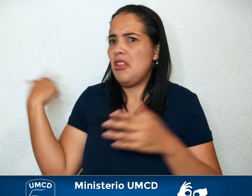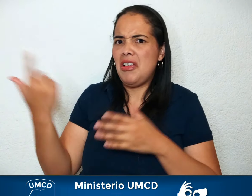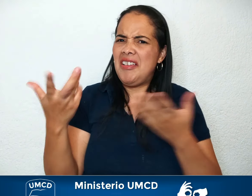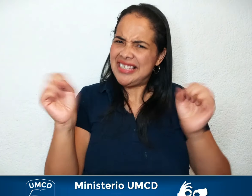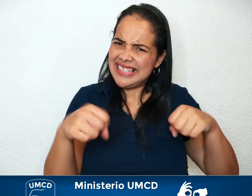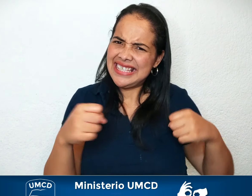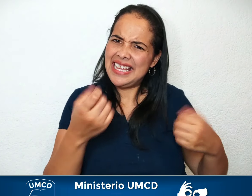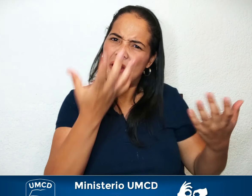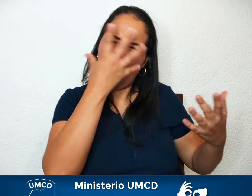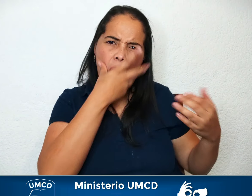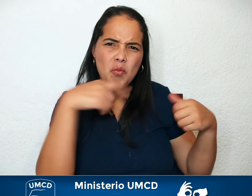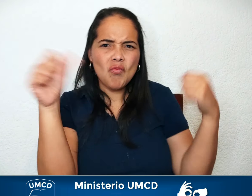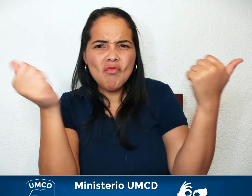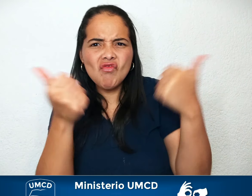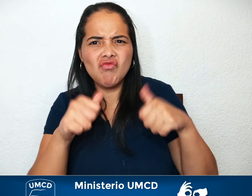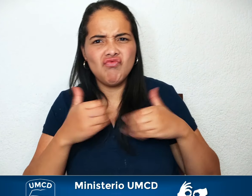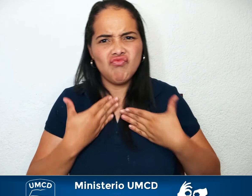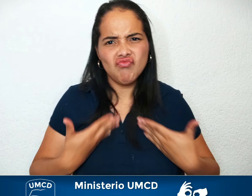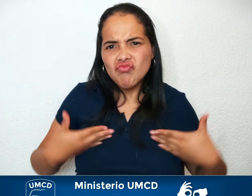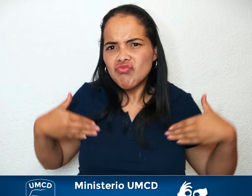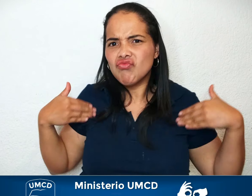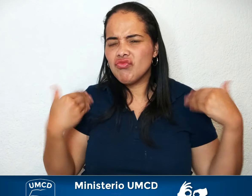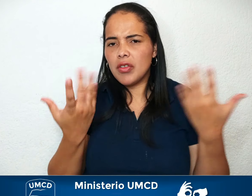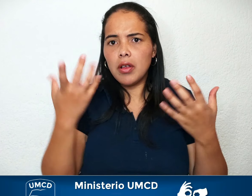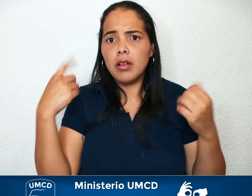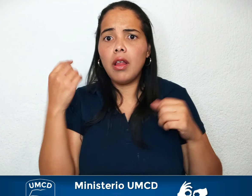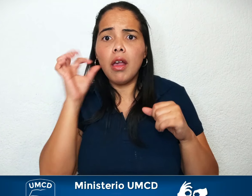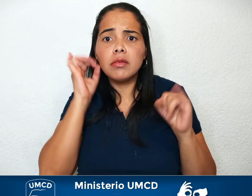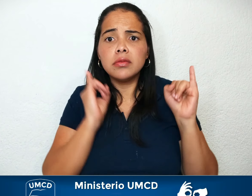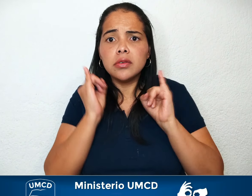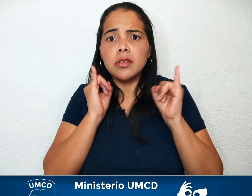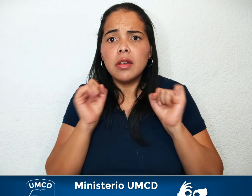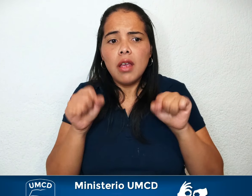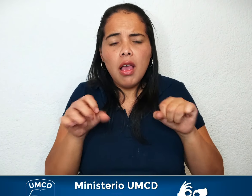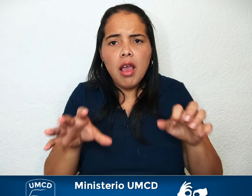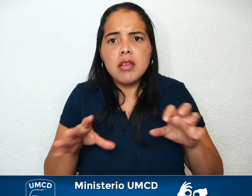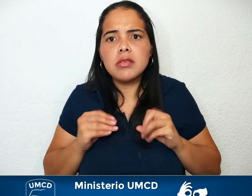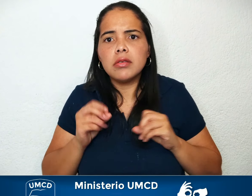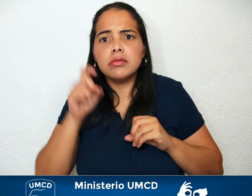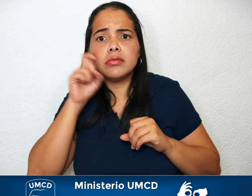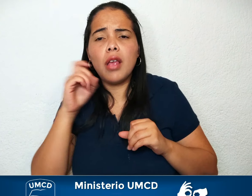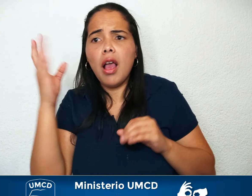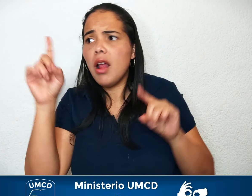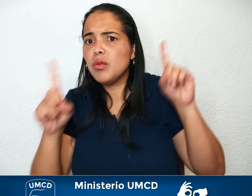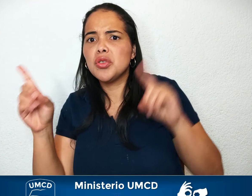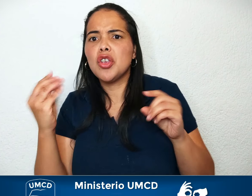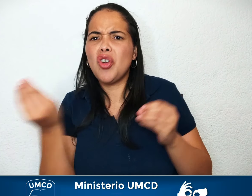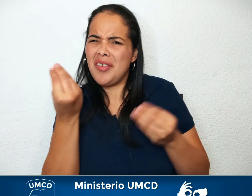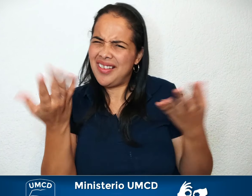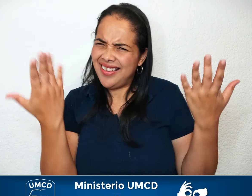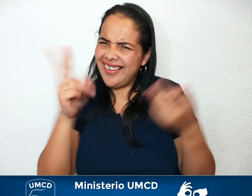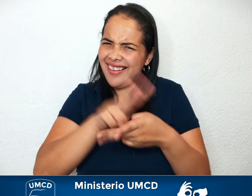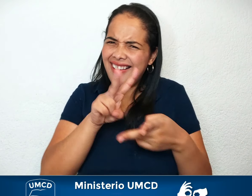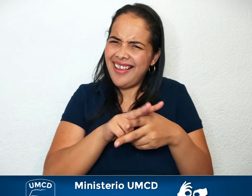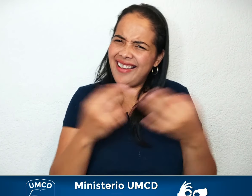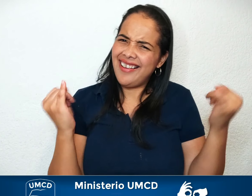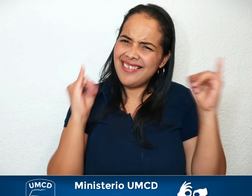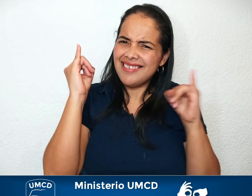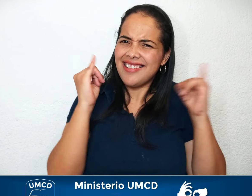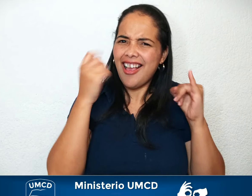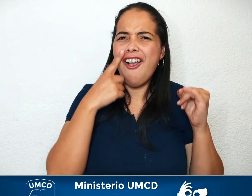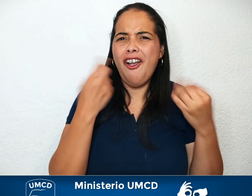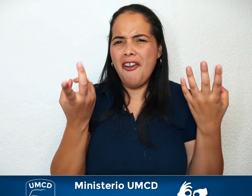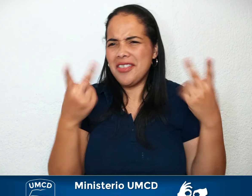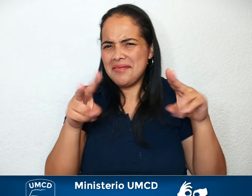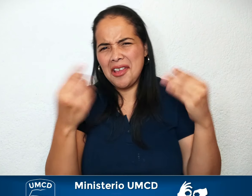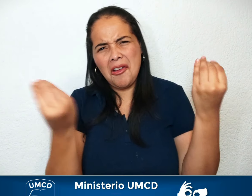gran presión de la sociedad para llevarlos a vivir en una vida inmoral desde muy temprana edad.